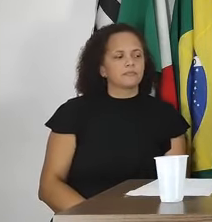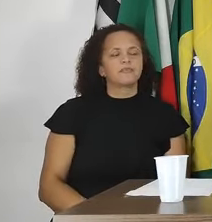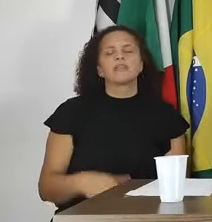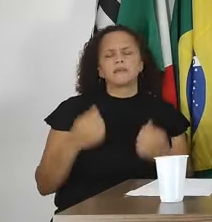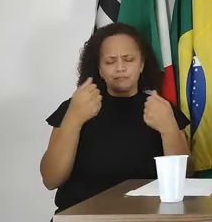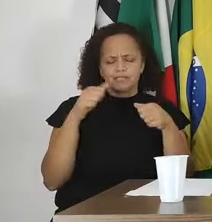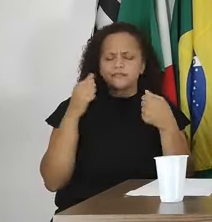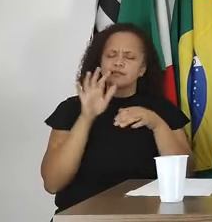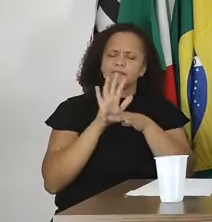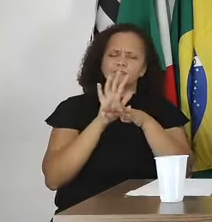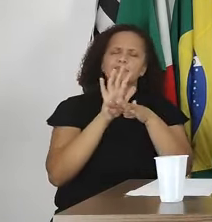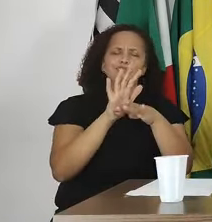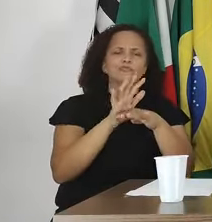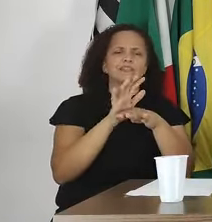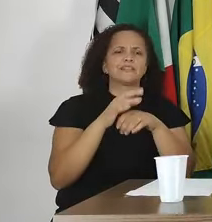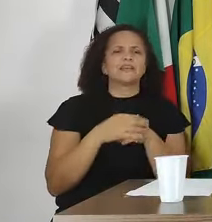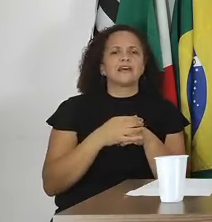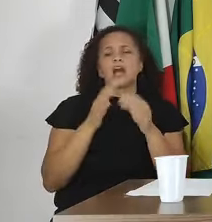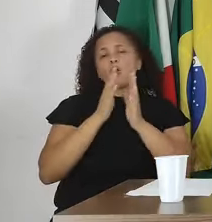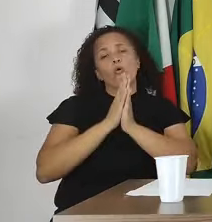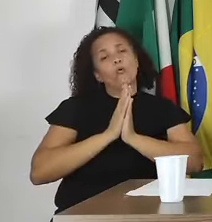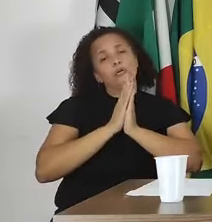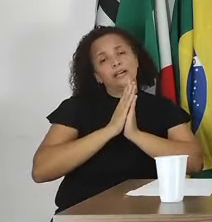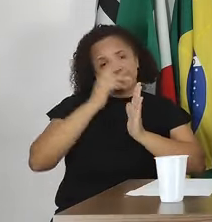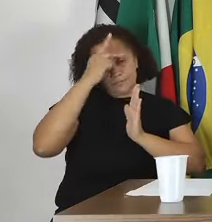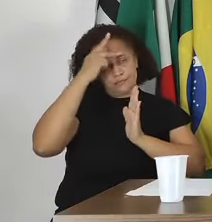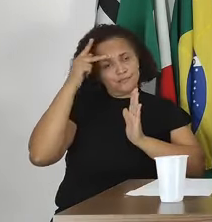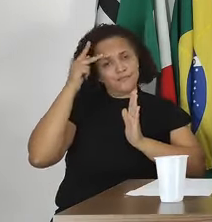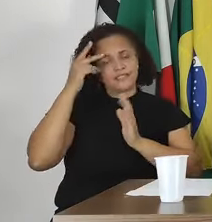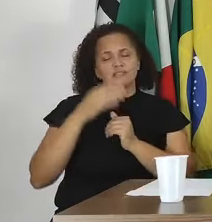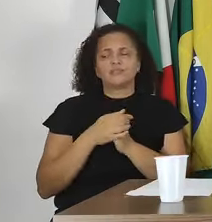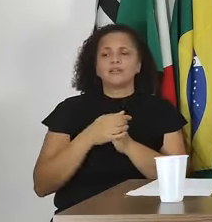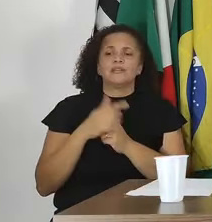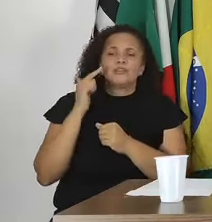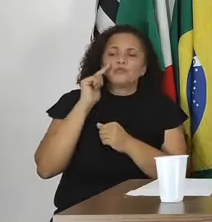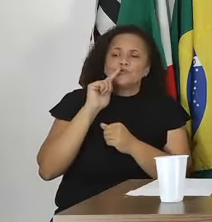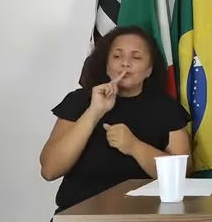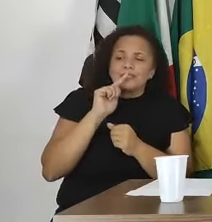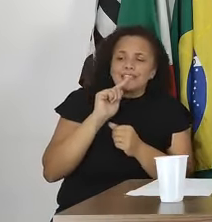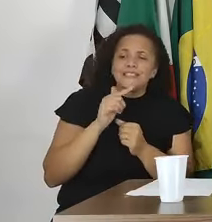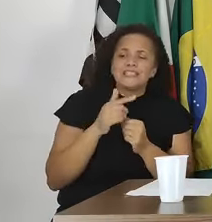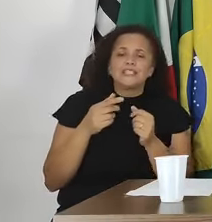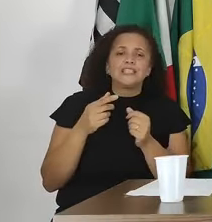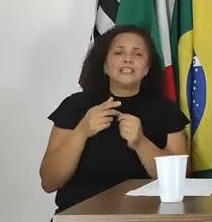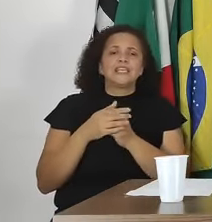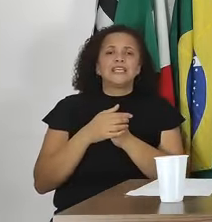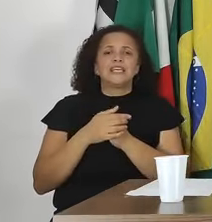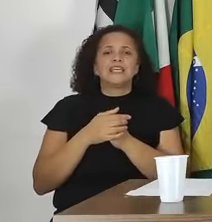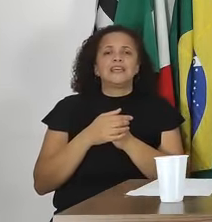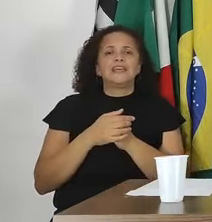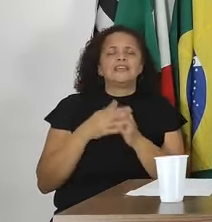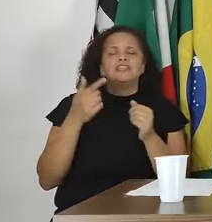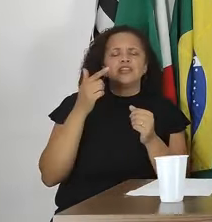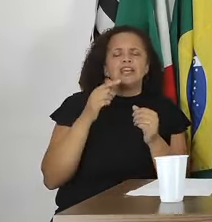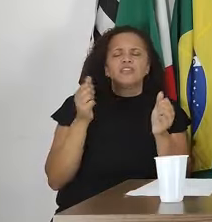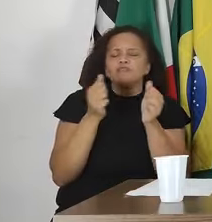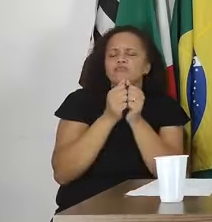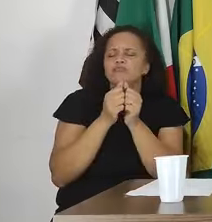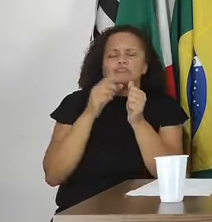tratar internamente, orar pela vida daquele irmão, para que ele volte nos caminhos, para ele voltar ao arrependimento, para que